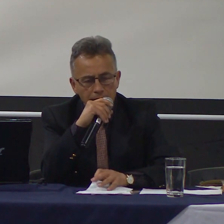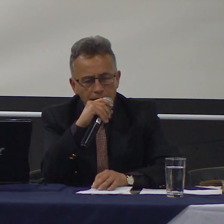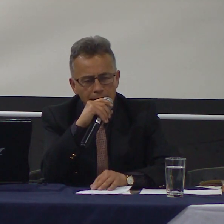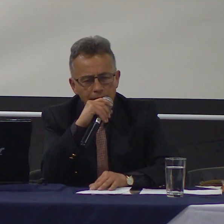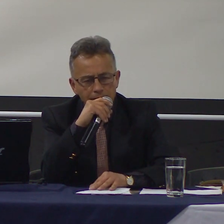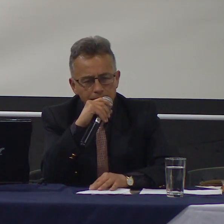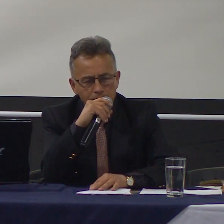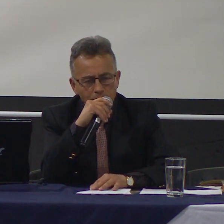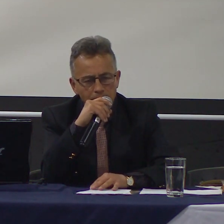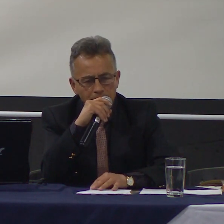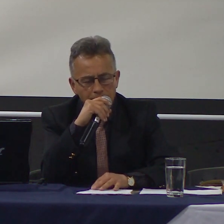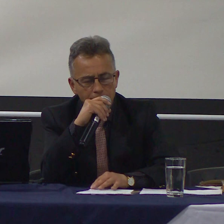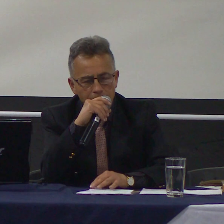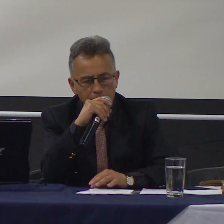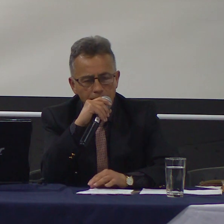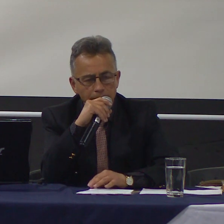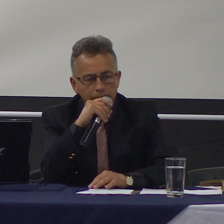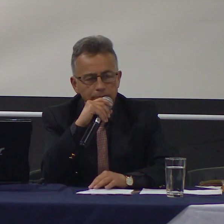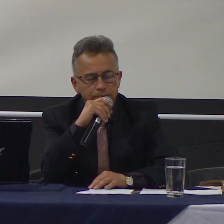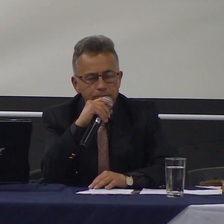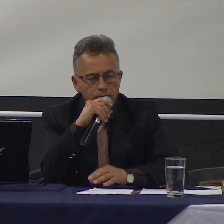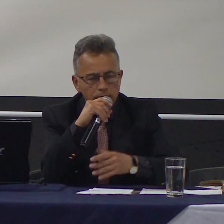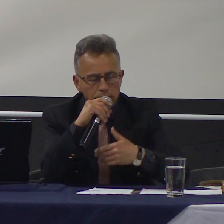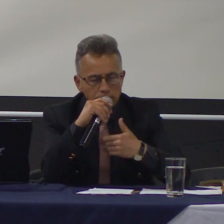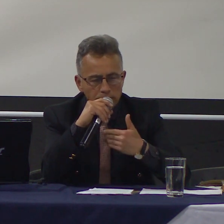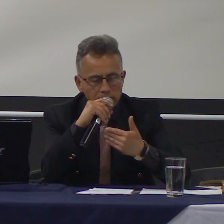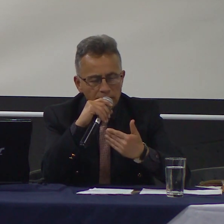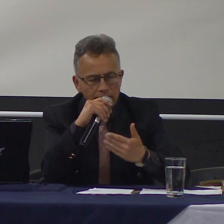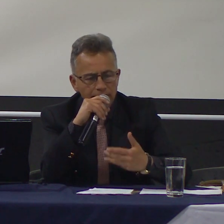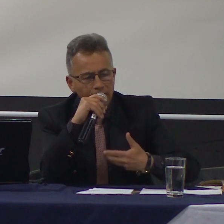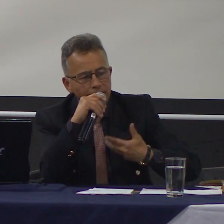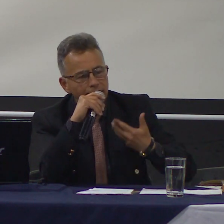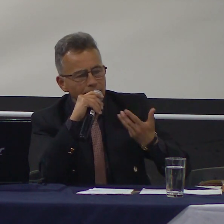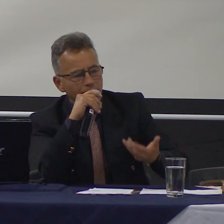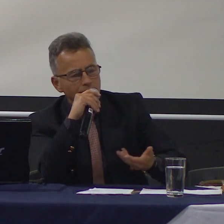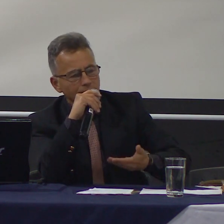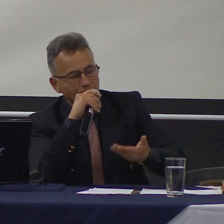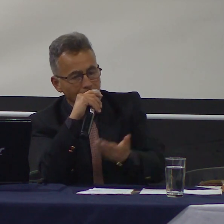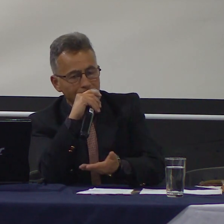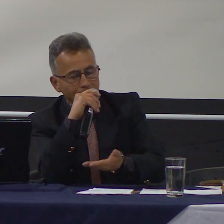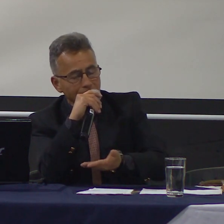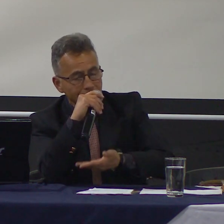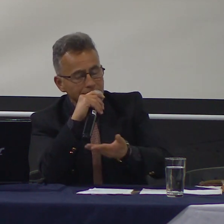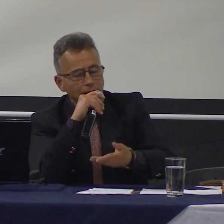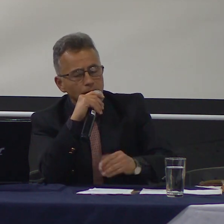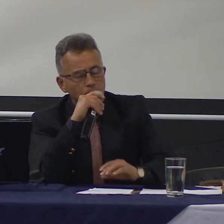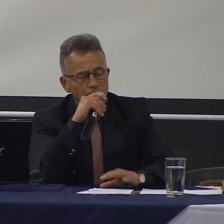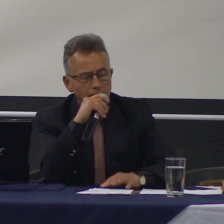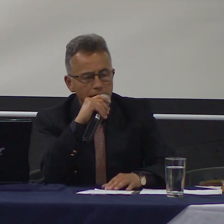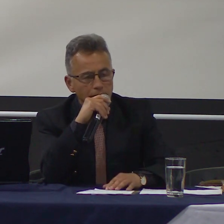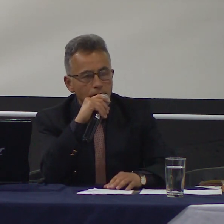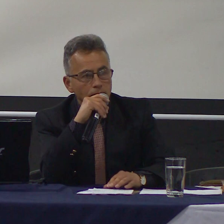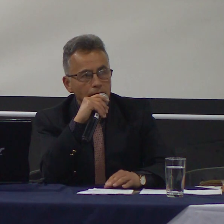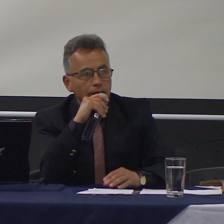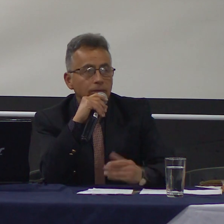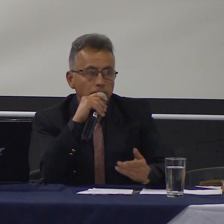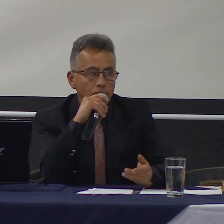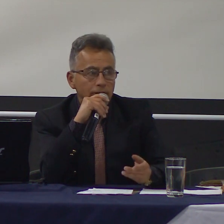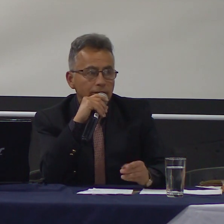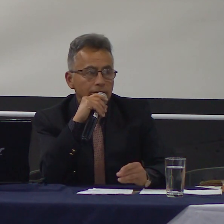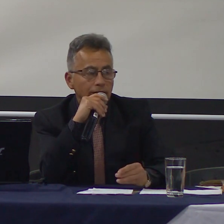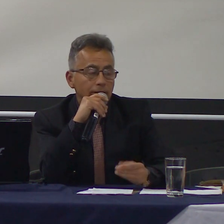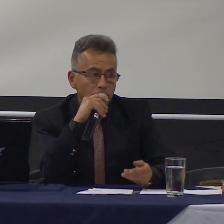el vuelve y y trae en esa época